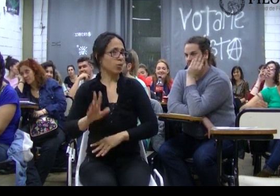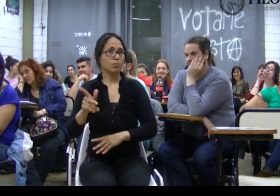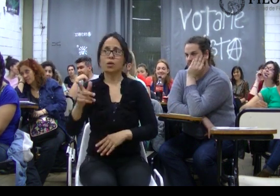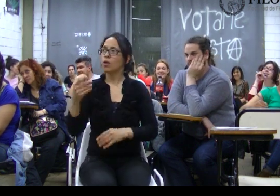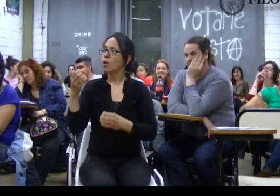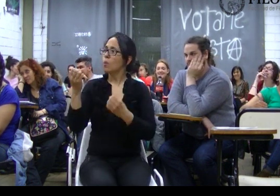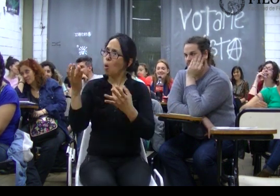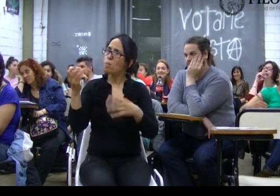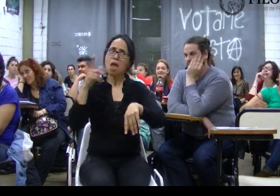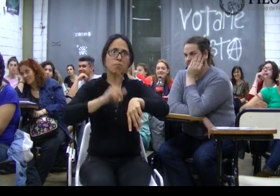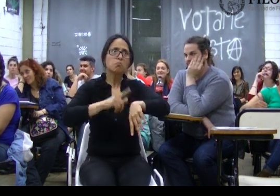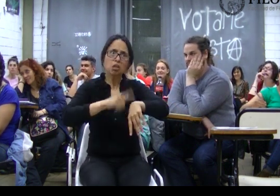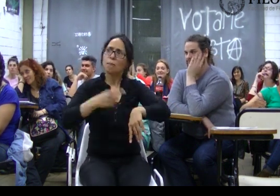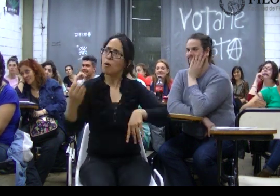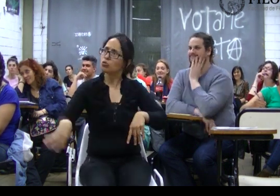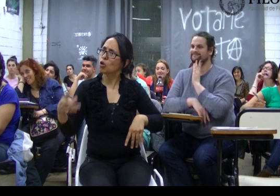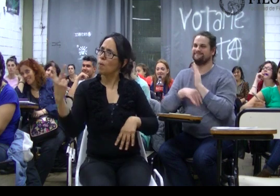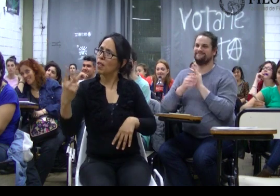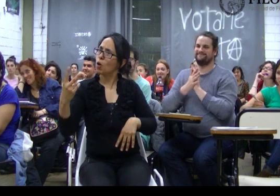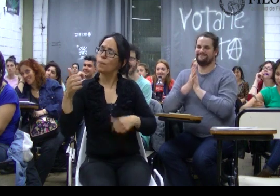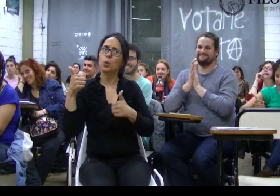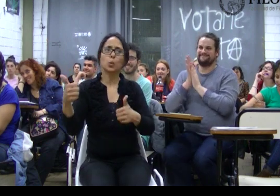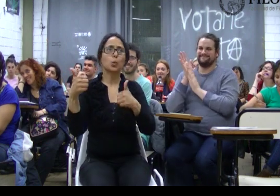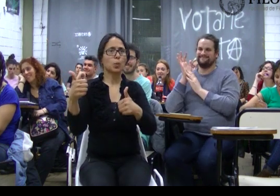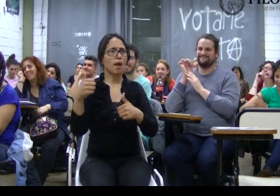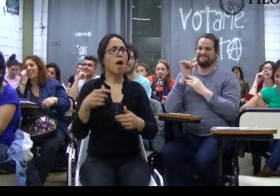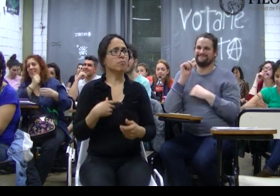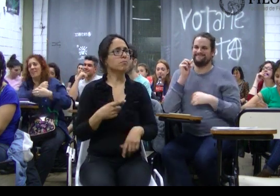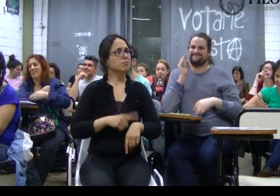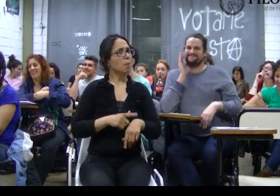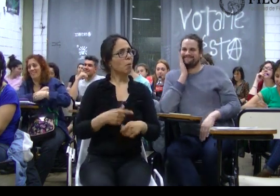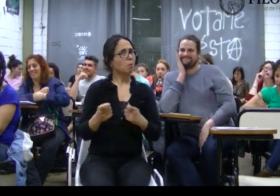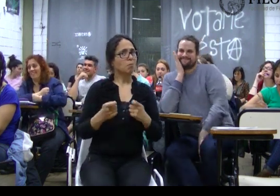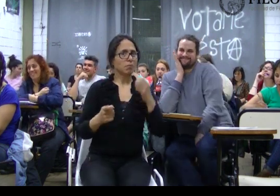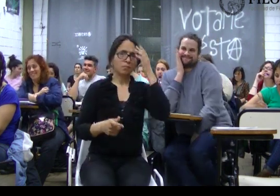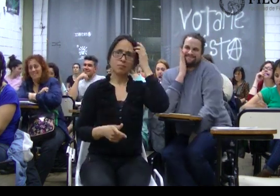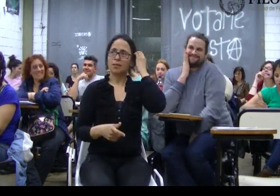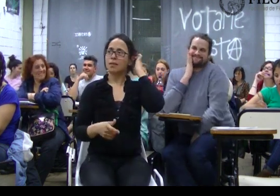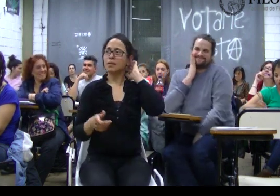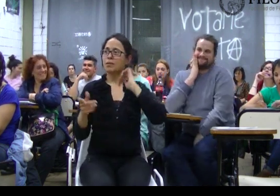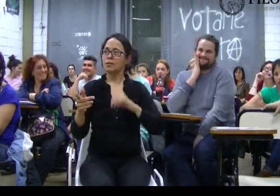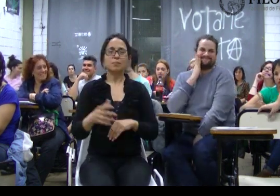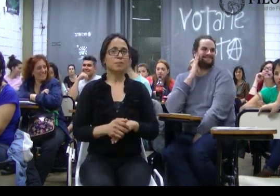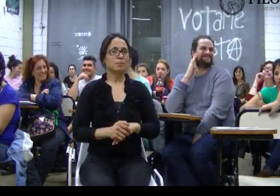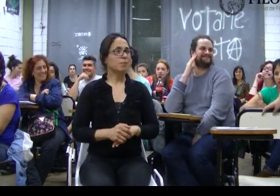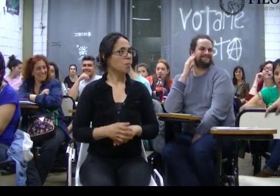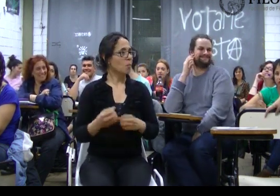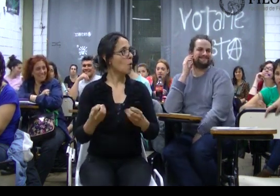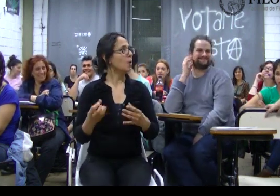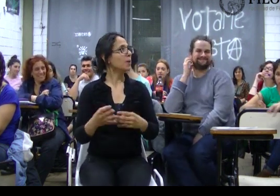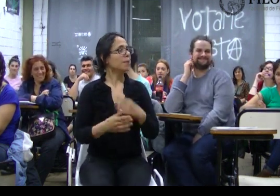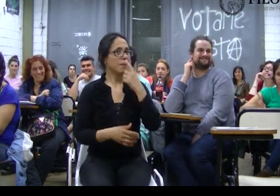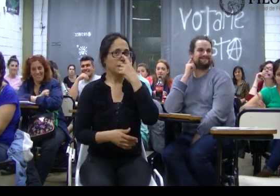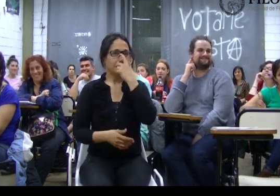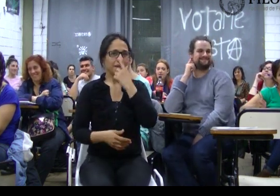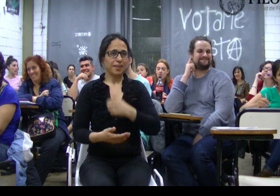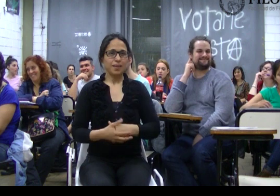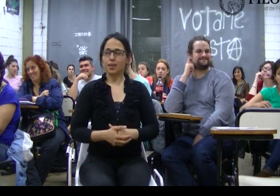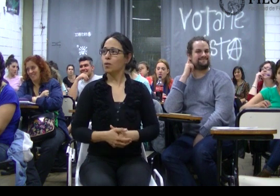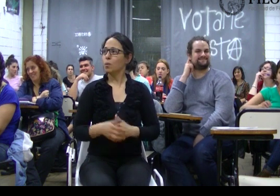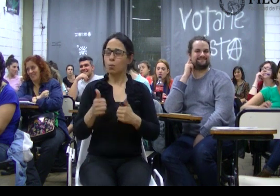gracias. Muy bien, ¿te sobraron como 2 minutos? No podemos usar ese técnico.